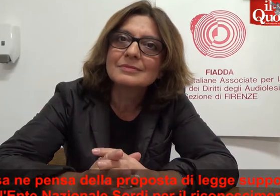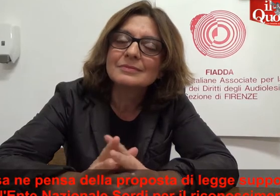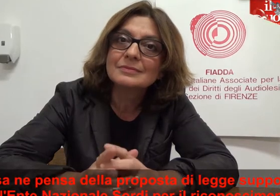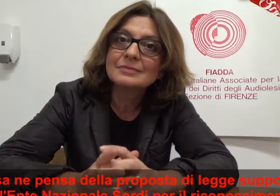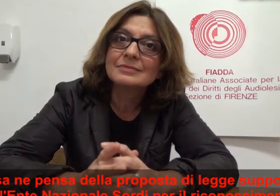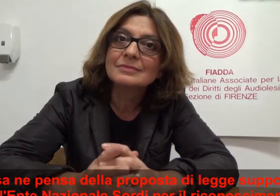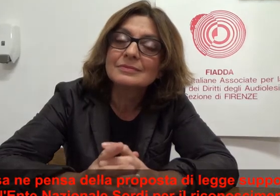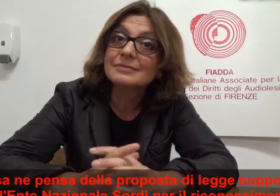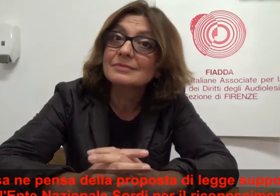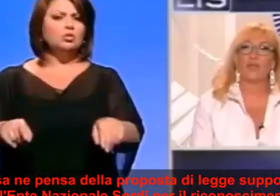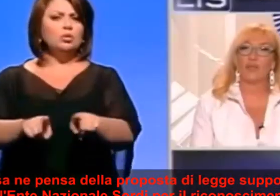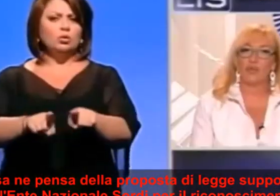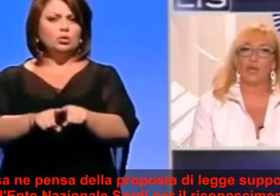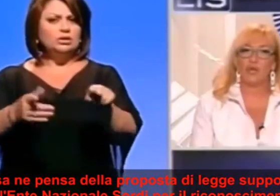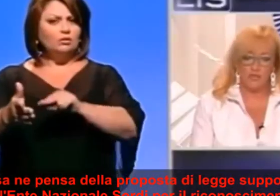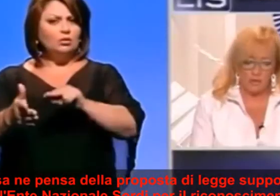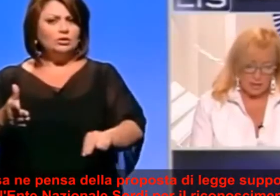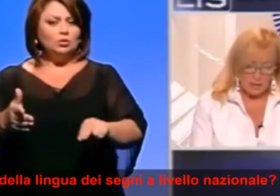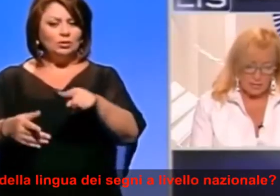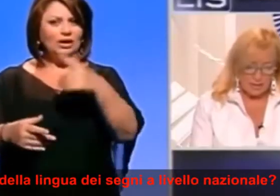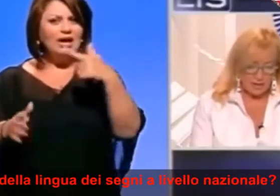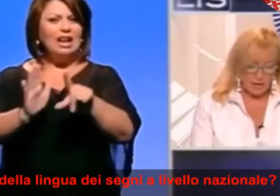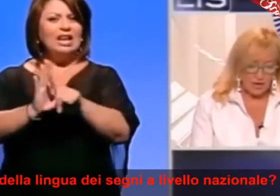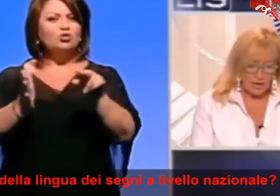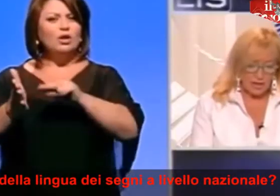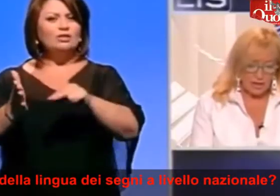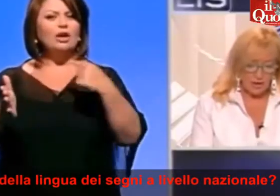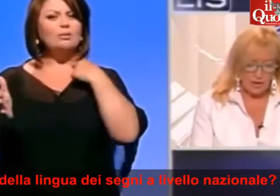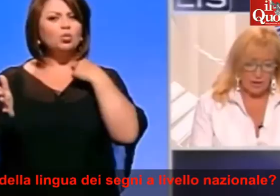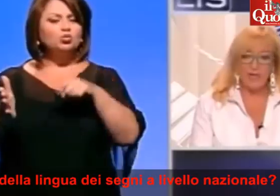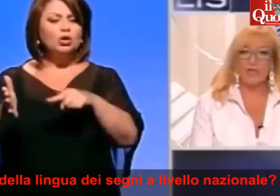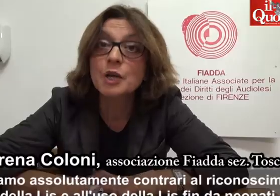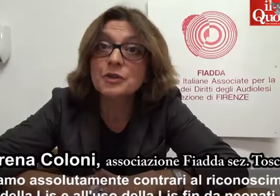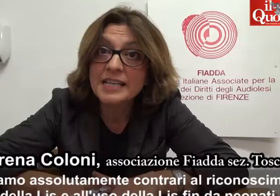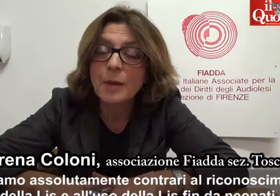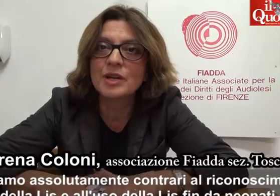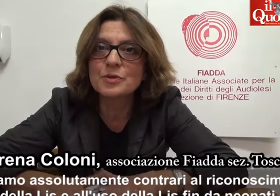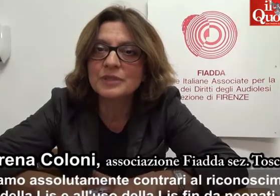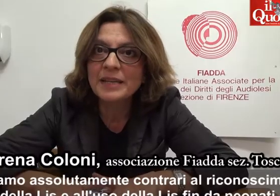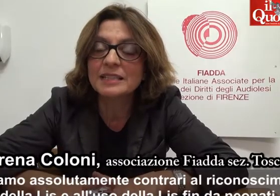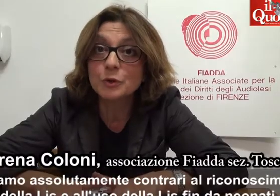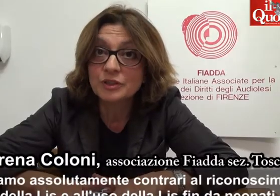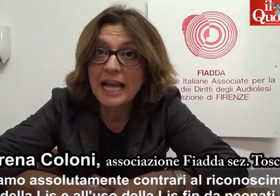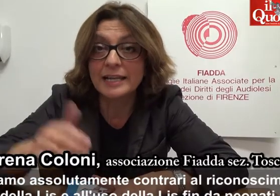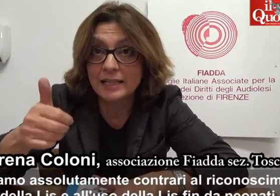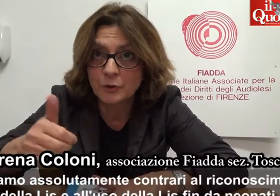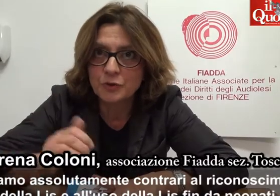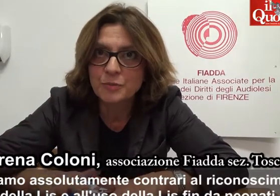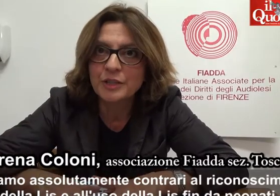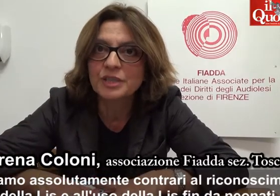l'ente nazionale sordi per il riconoscimento della lingua dei segni a livello nazionale? Noi siamo assolutamente contrari al riconoscimento